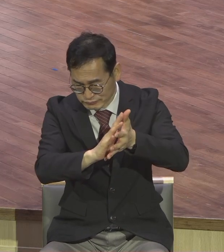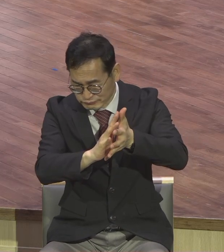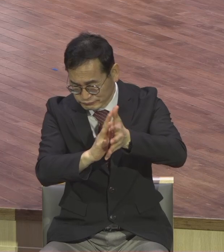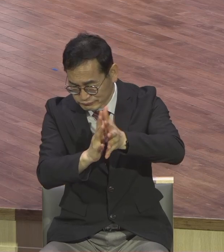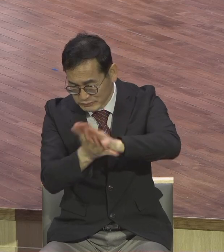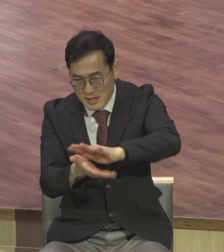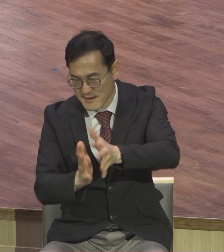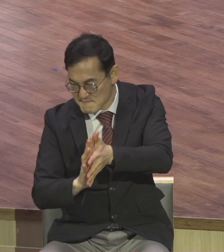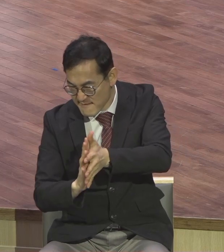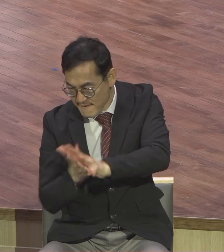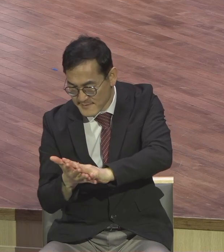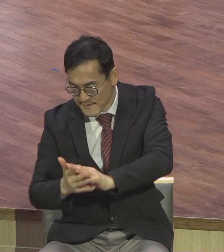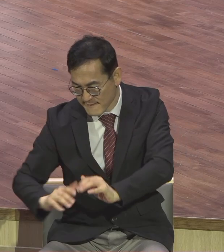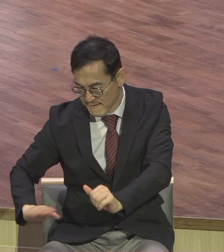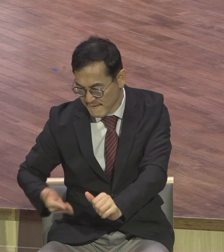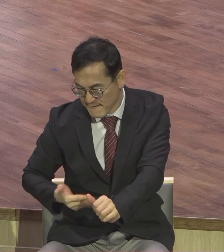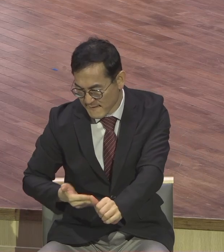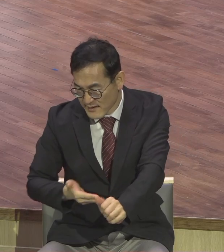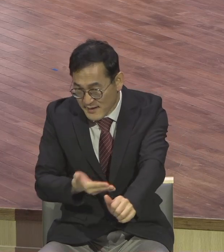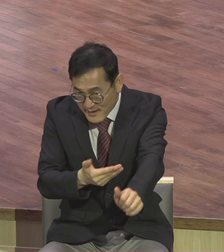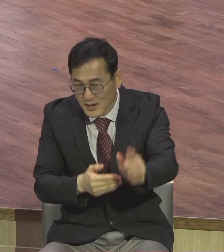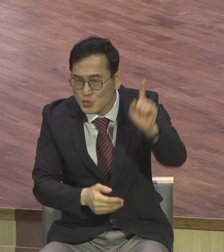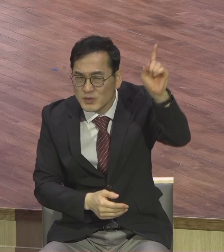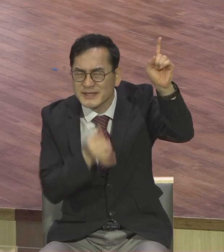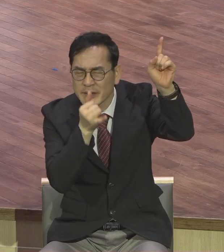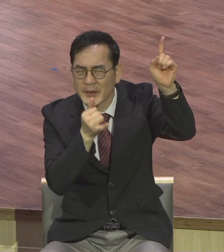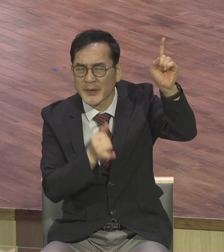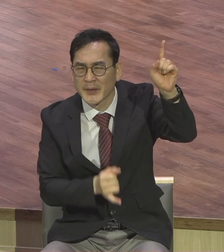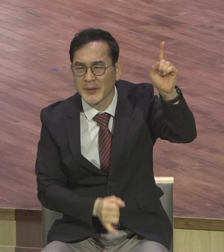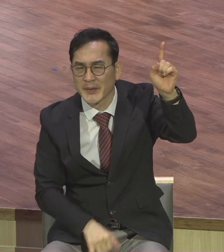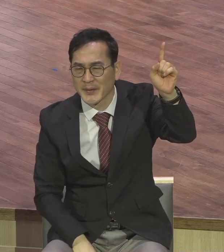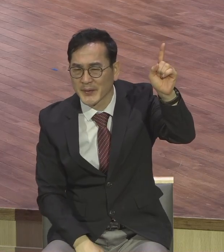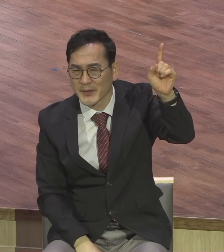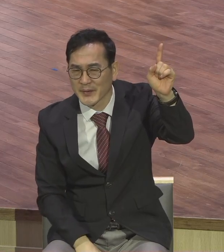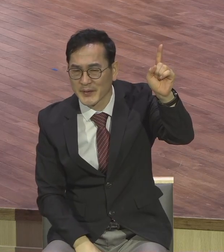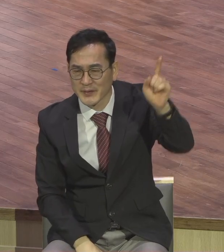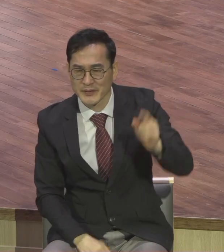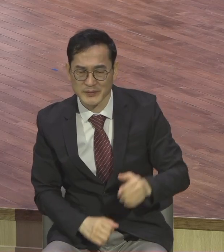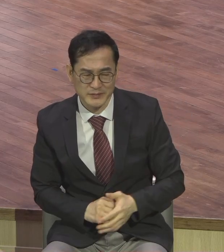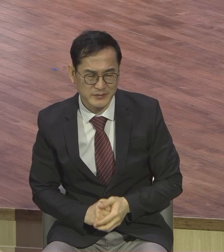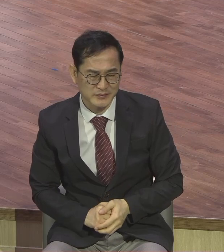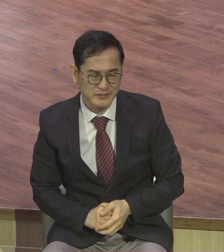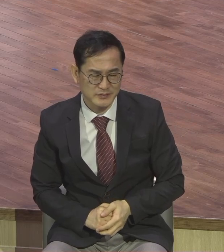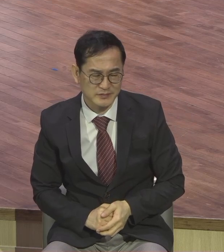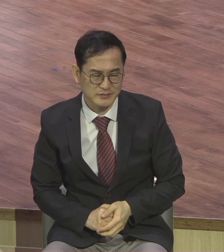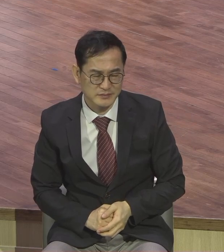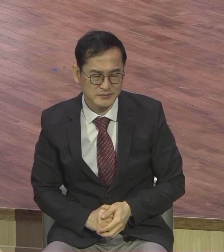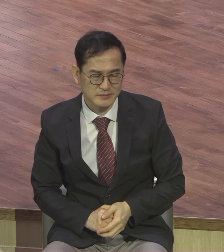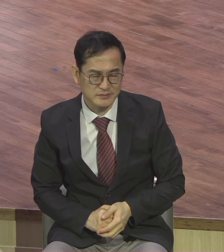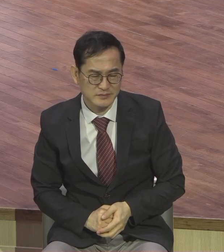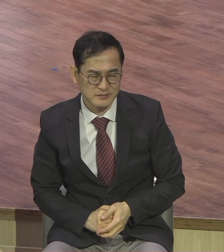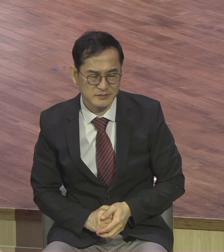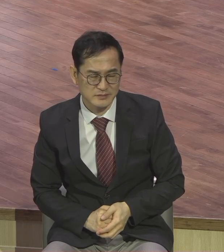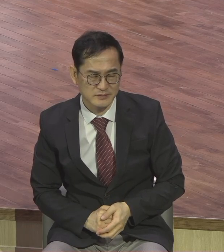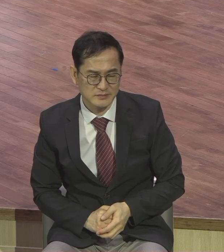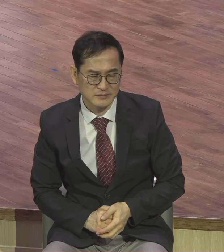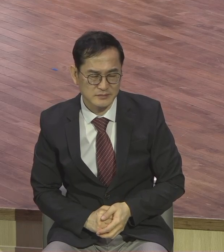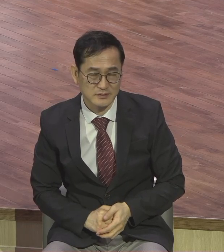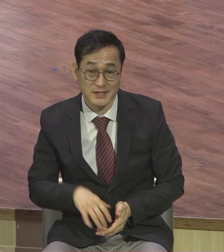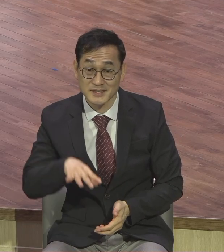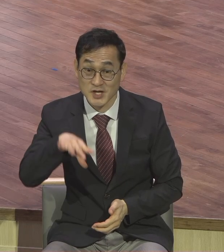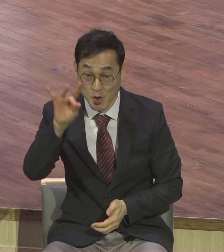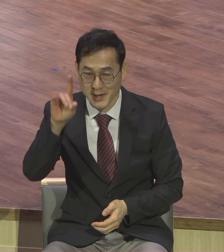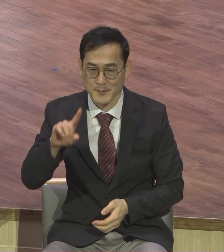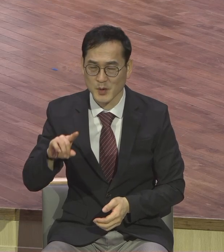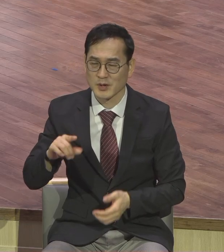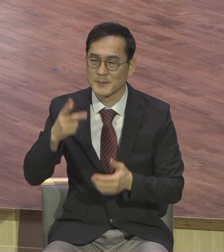있습니다. 자, 어느 정도 하다가 교회에 가입하면 시작되는 것이 명상운동입니다. 뉴욕